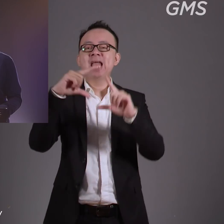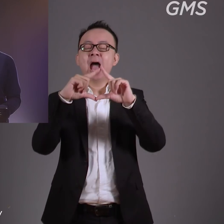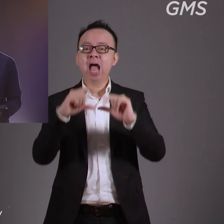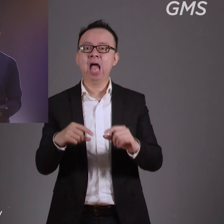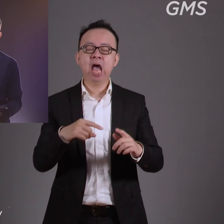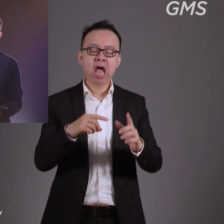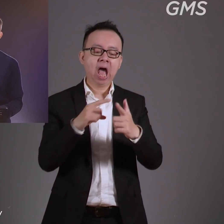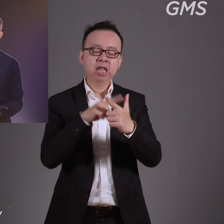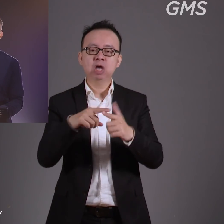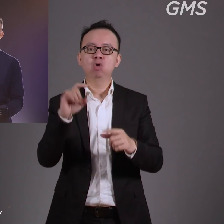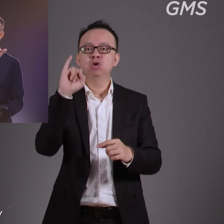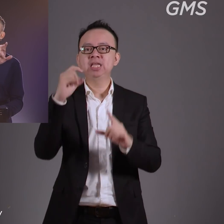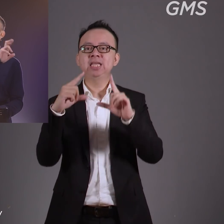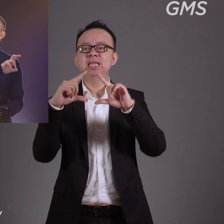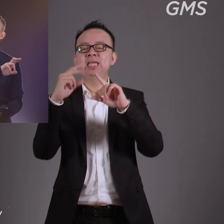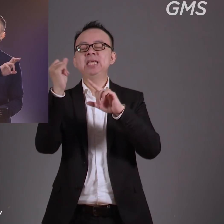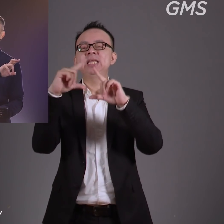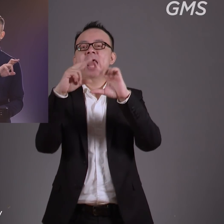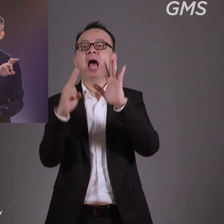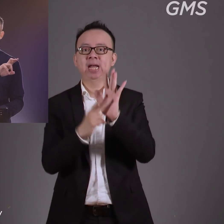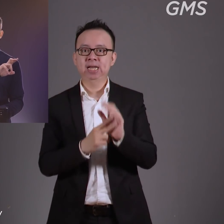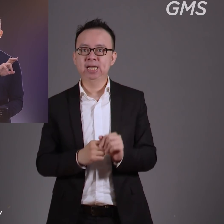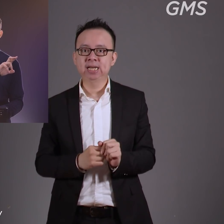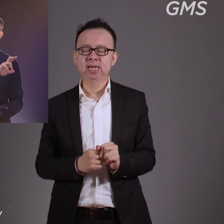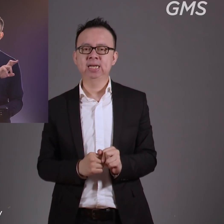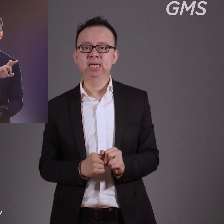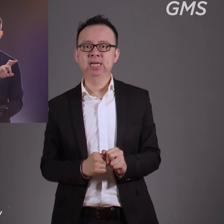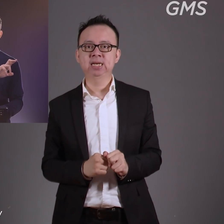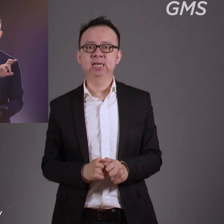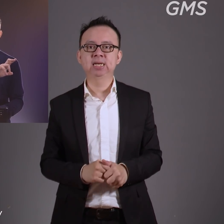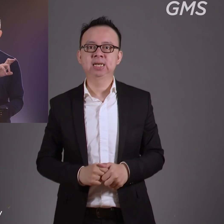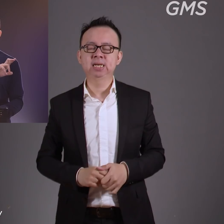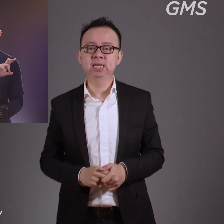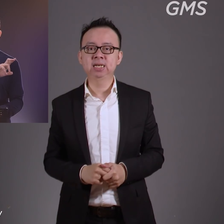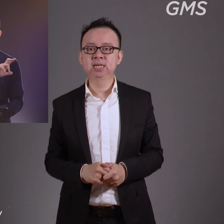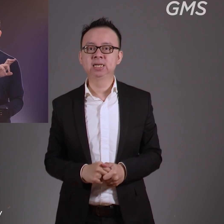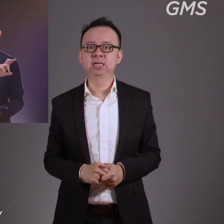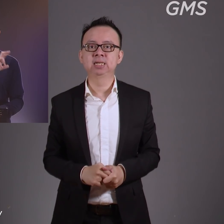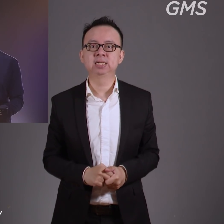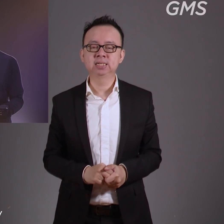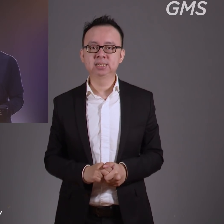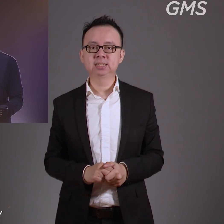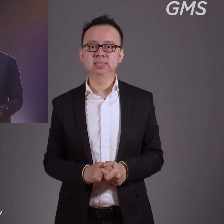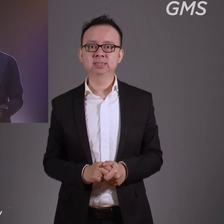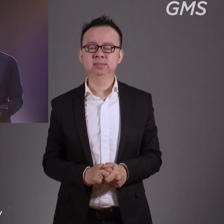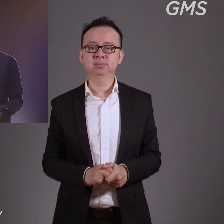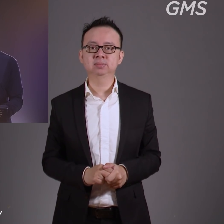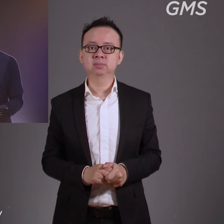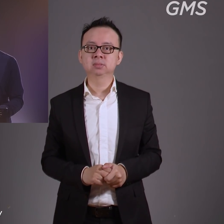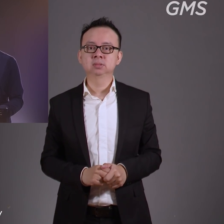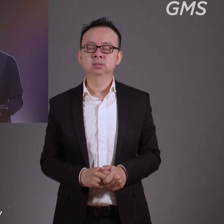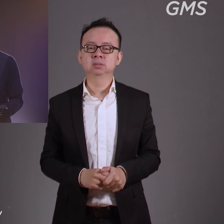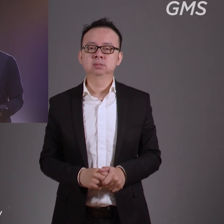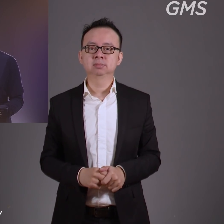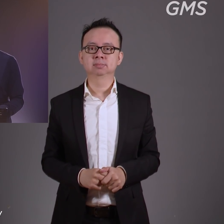sih lemah, apalagi setelah kejadian-kejadian, setelah 9/11 di Amerika, lalu perang terjadi, Saddam Hussein